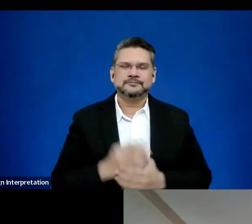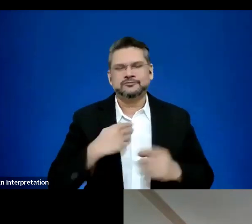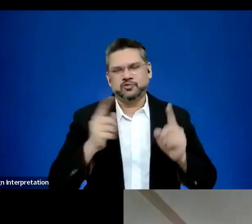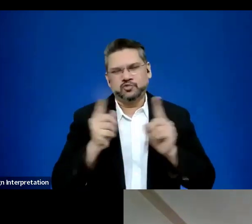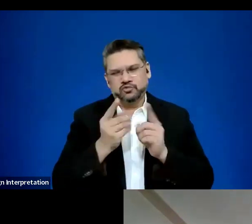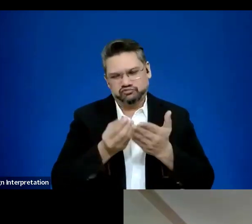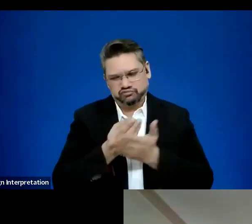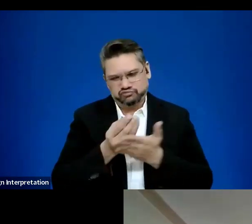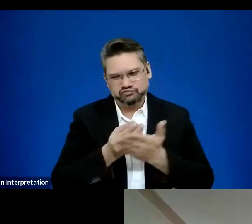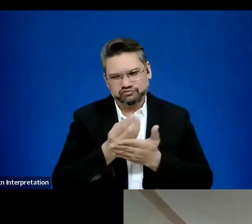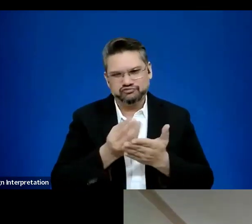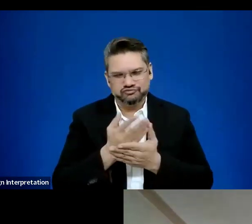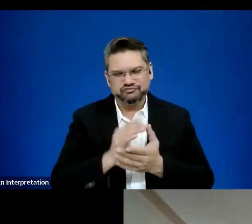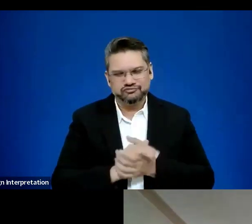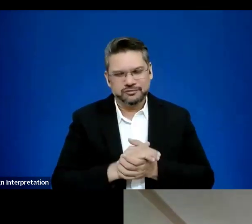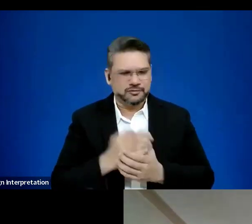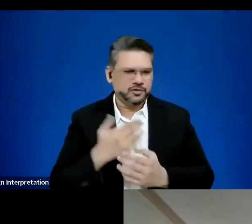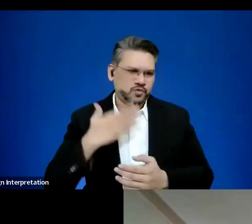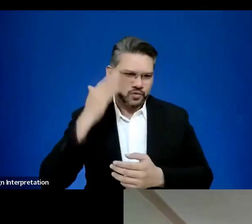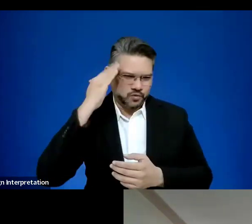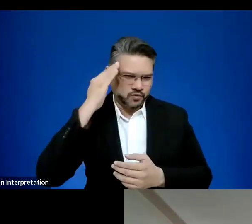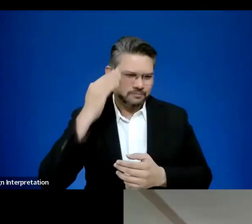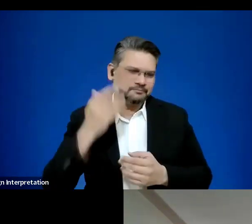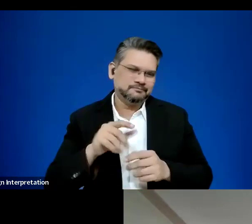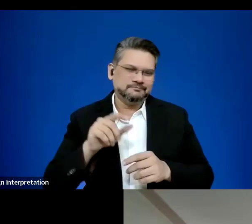个追思会，